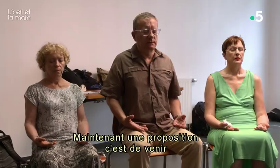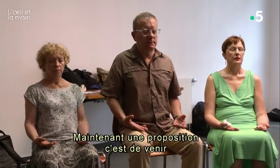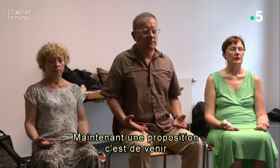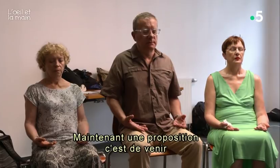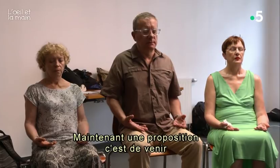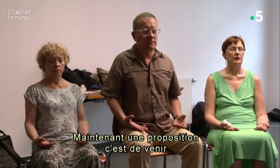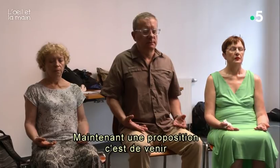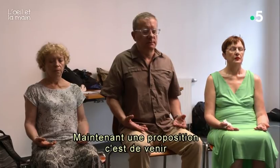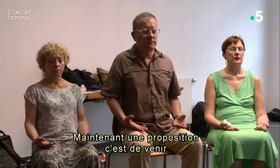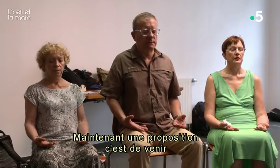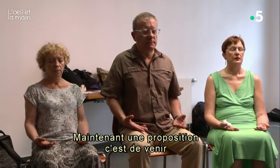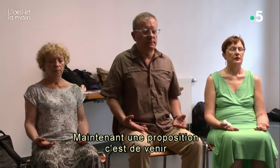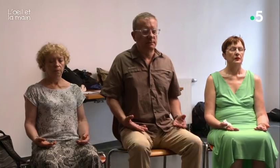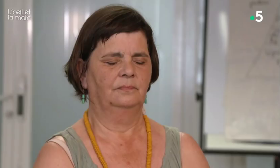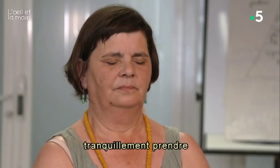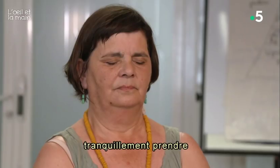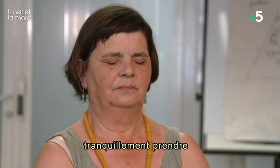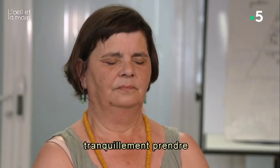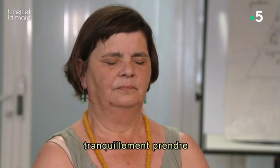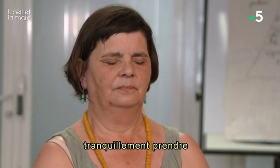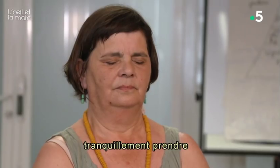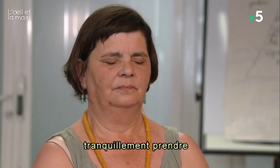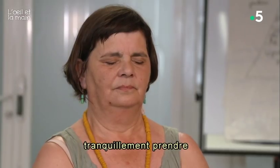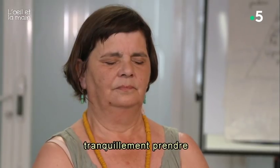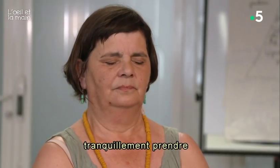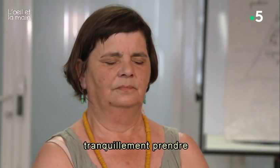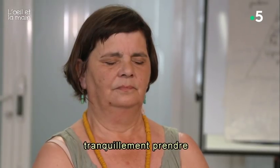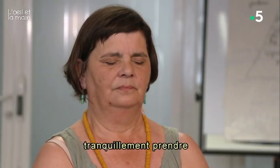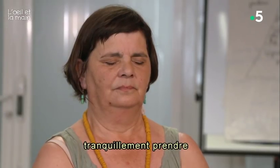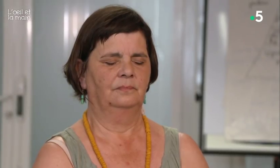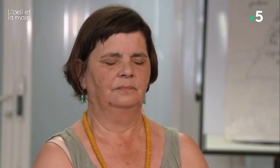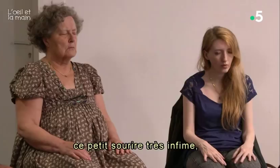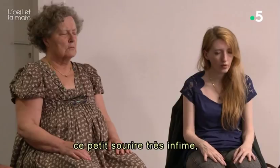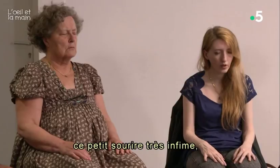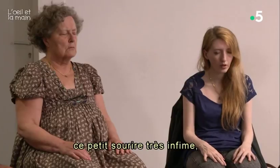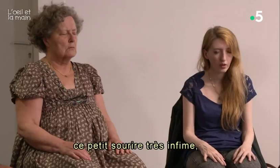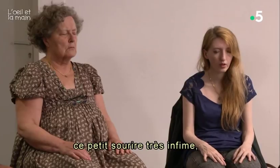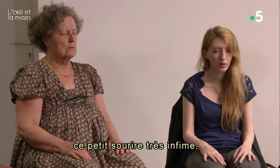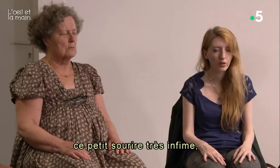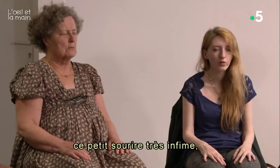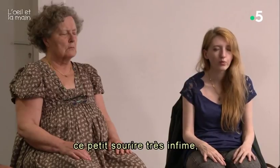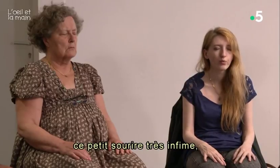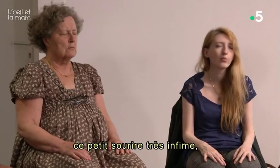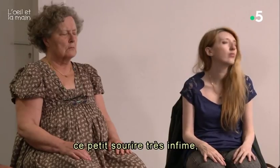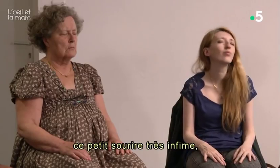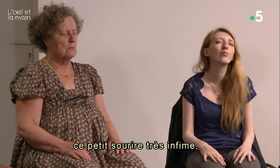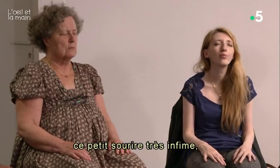Maintenant, une proposition, c'est de venir tranquillement prendre ce petit sourire très